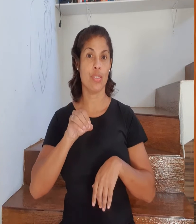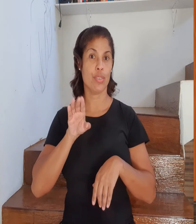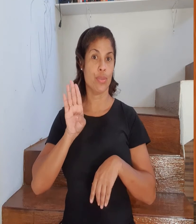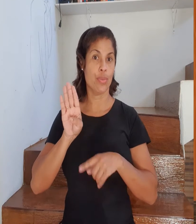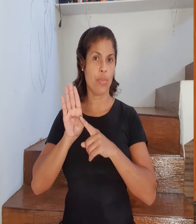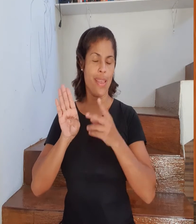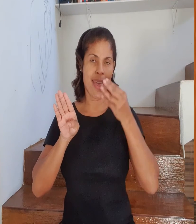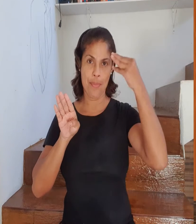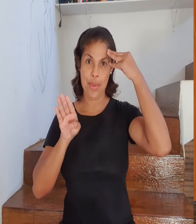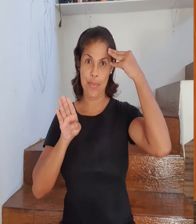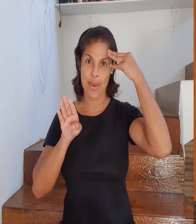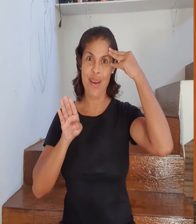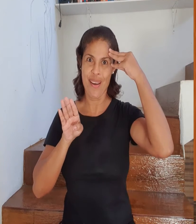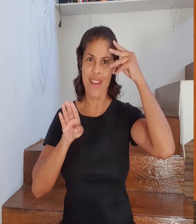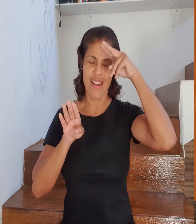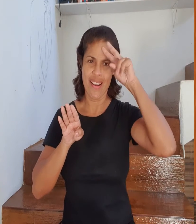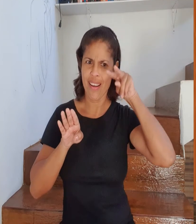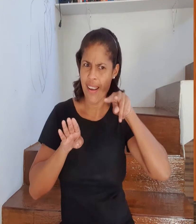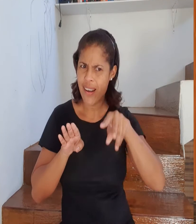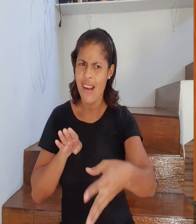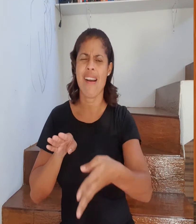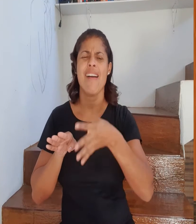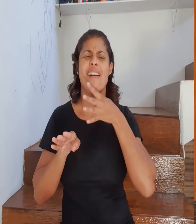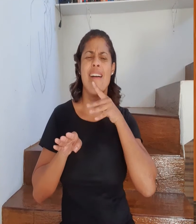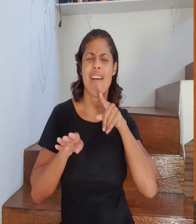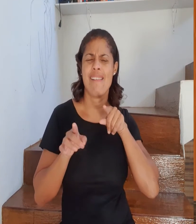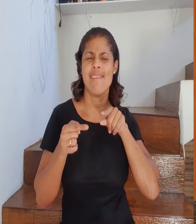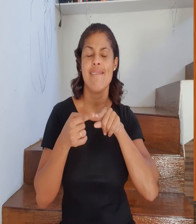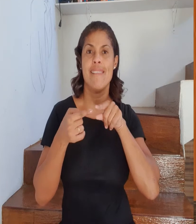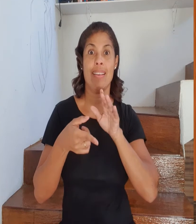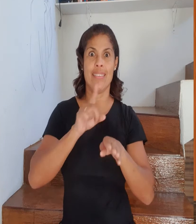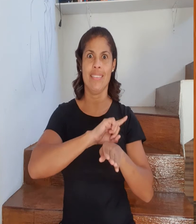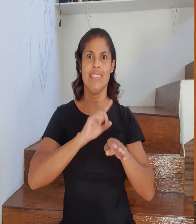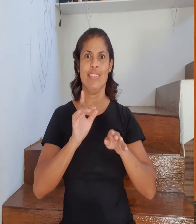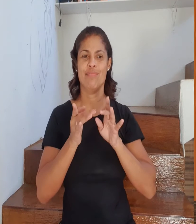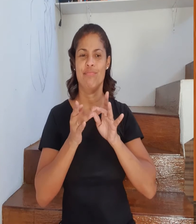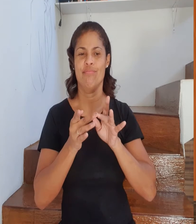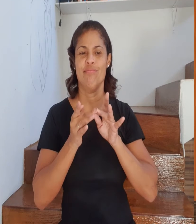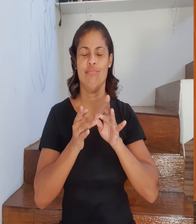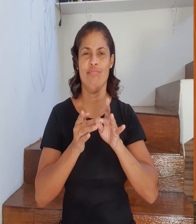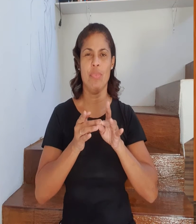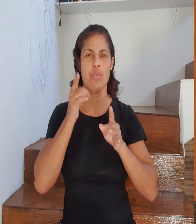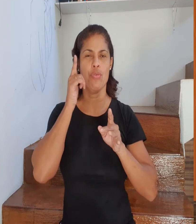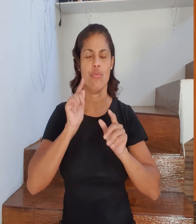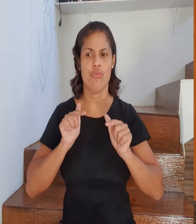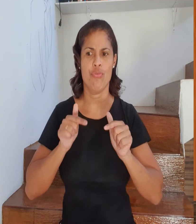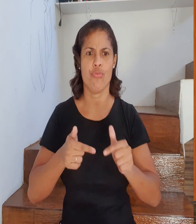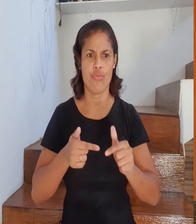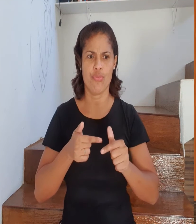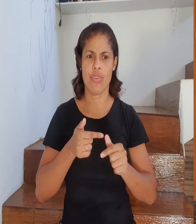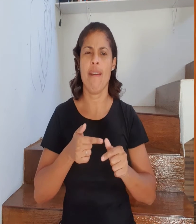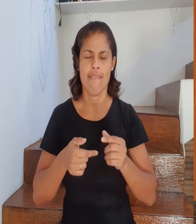linfócitos B, as células de memória, que na resposta primária tiveram contato com o antígeno,